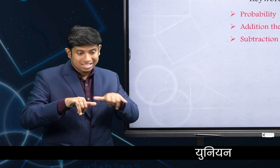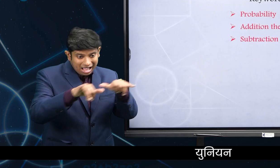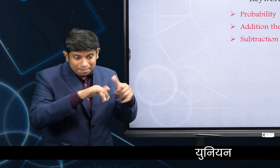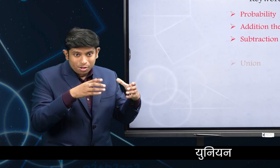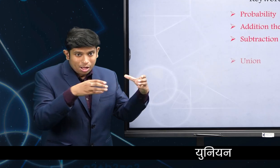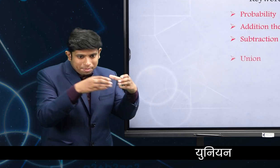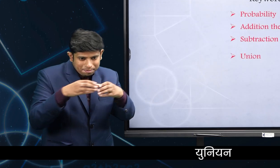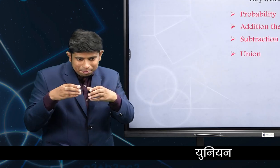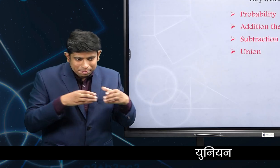युनियन,